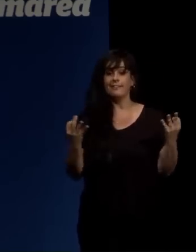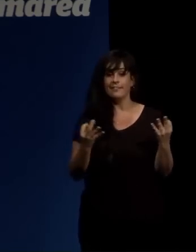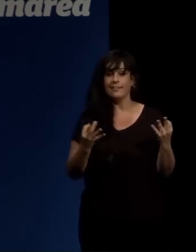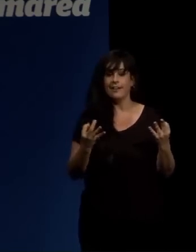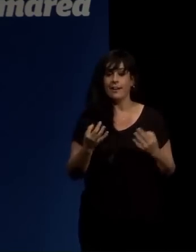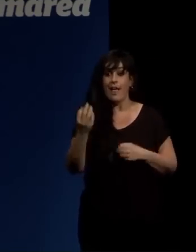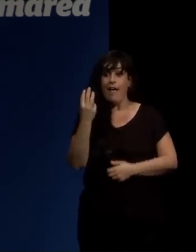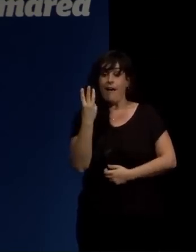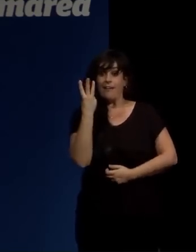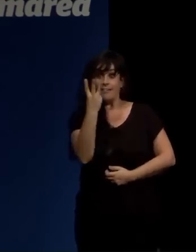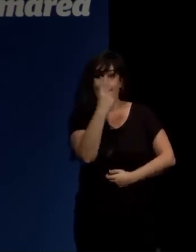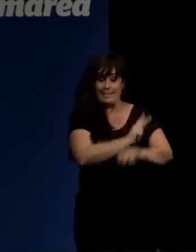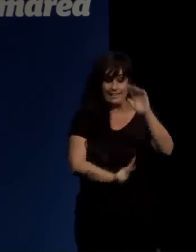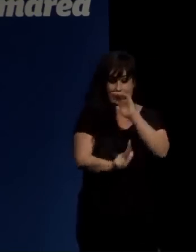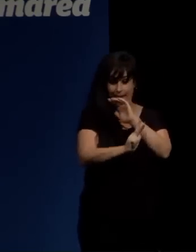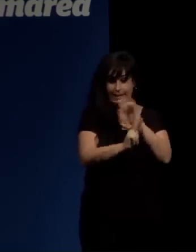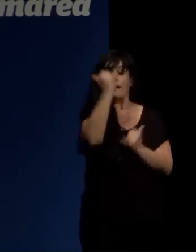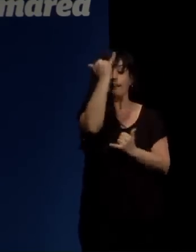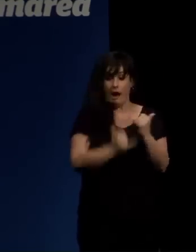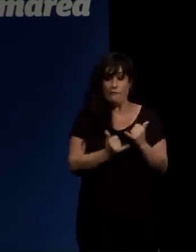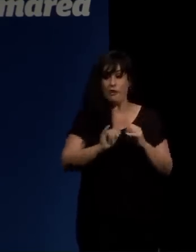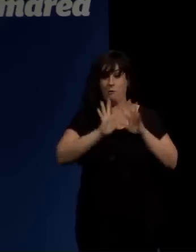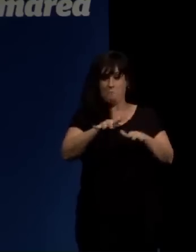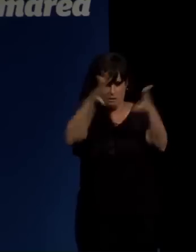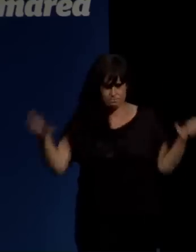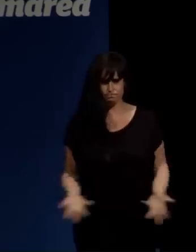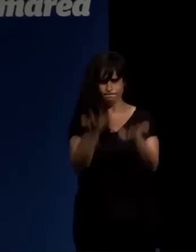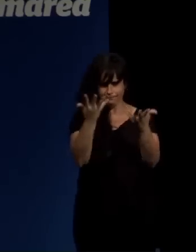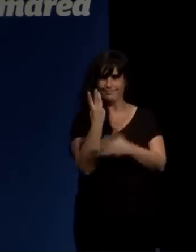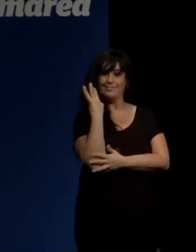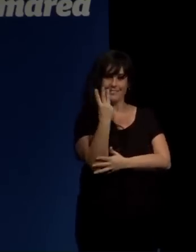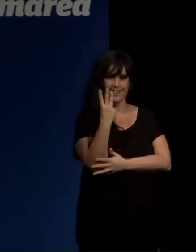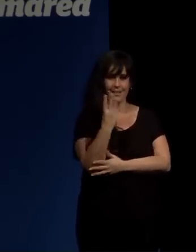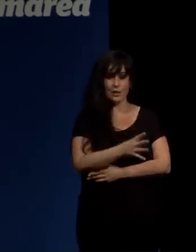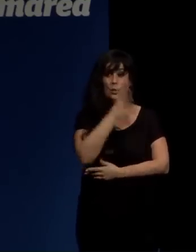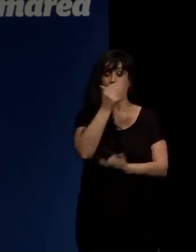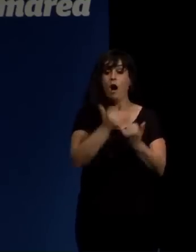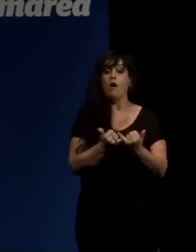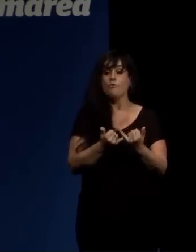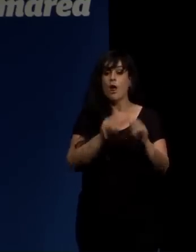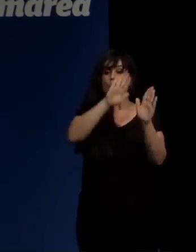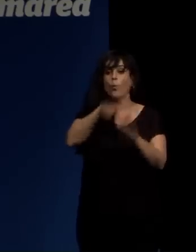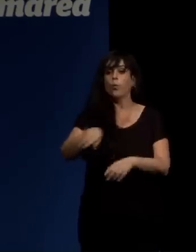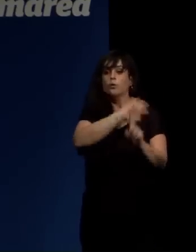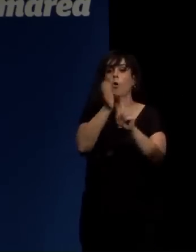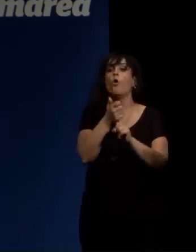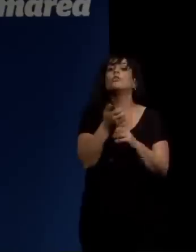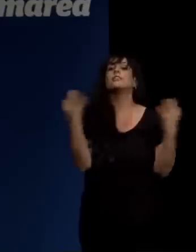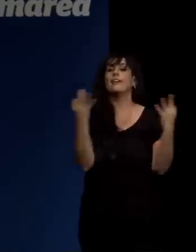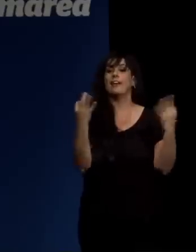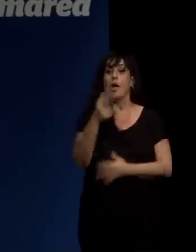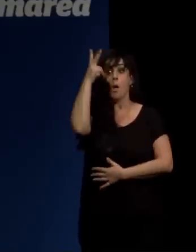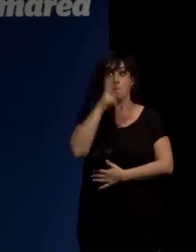3 alcaldes que deron o paso de relanzar en Marea, conseguindo o que aconteceu finalmente na Asamblea de Vigo con máis